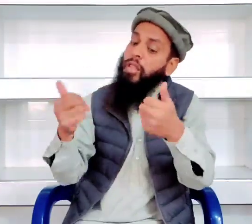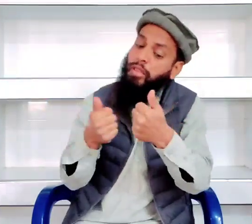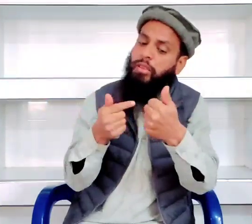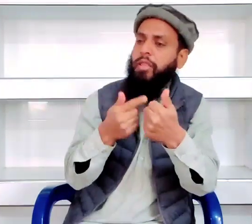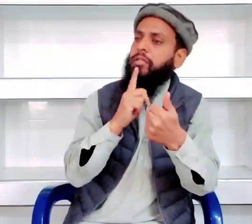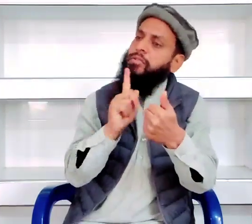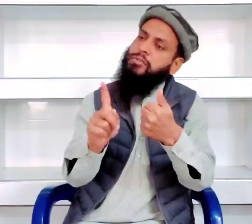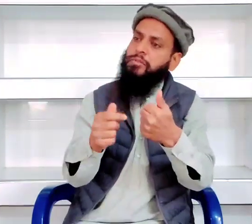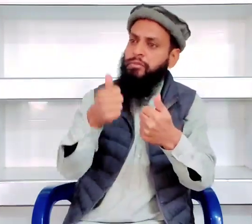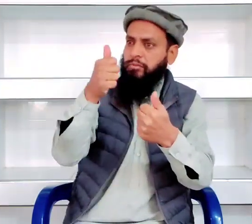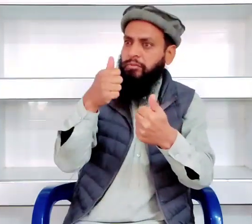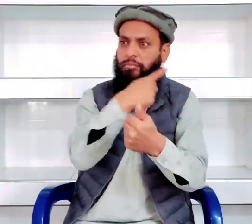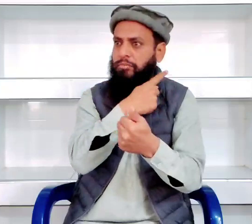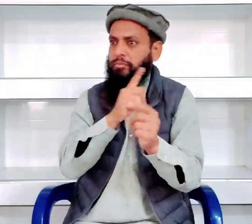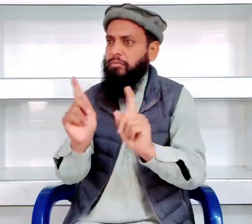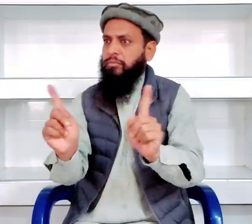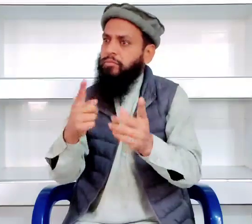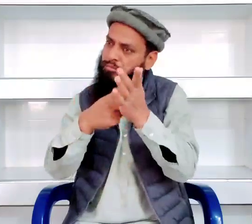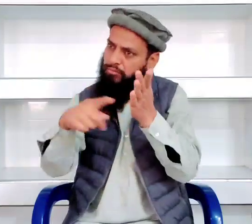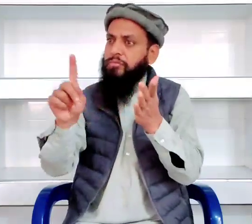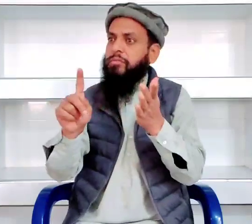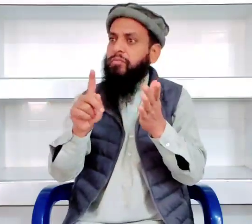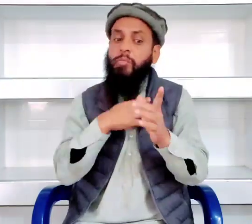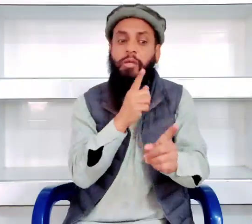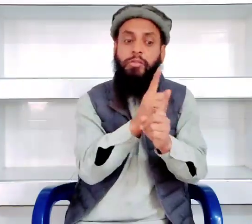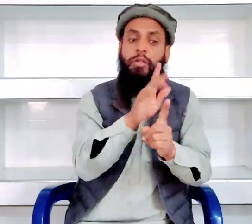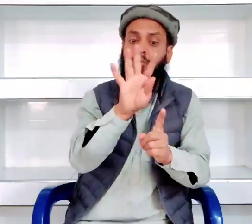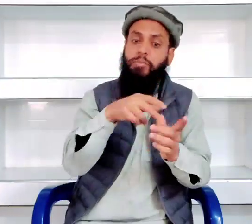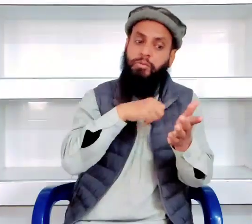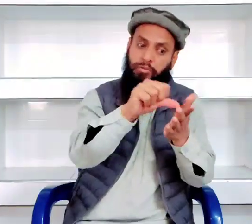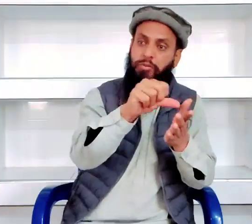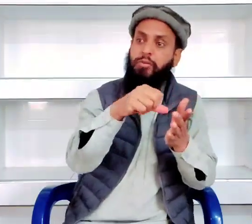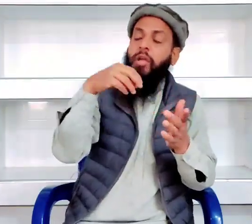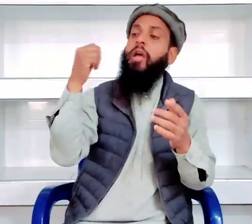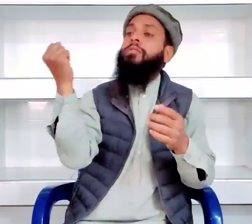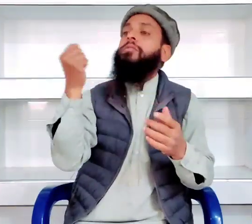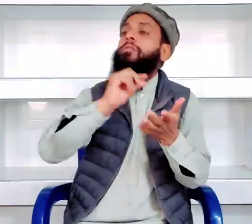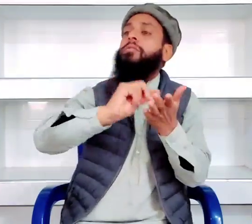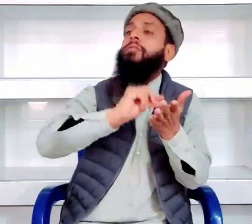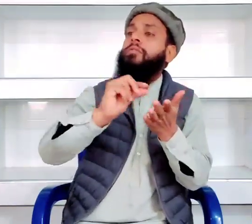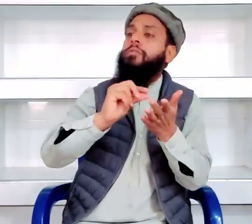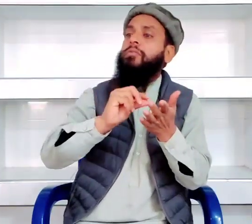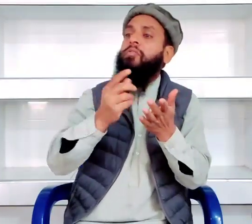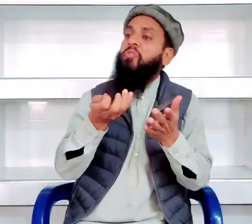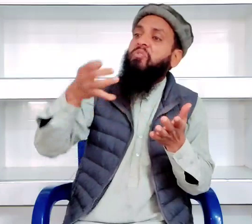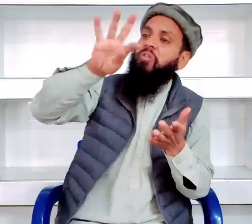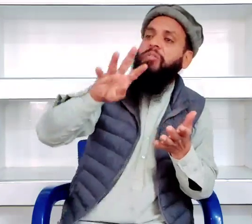کوئی معارض نہیں بالکل درست ہے کہ کوئی بندہ اے تے کبھی بچنا چاہے تے کوئی حرج نہیں لیکن میں دو بات بیان کر دیتے